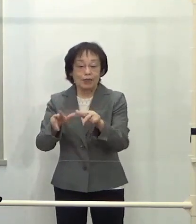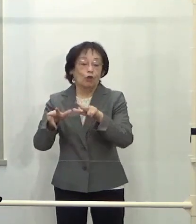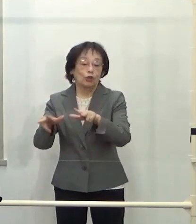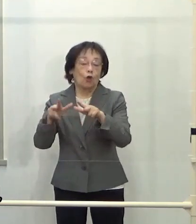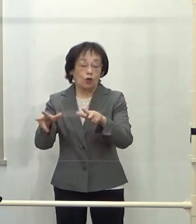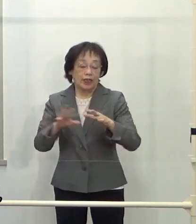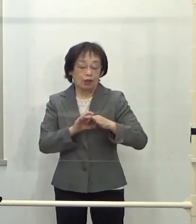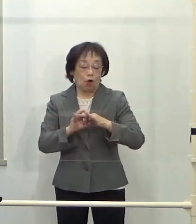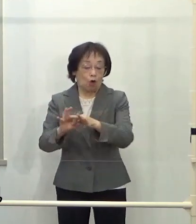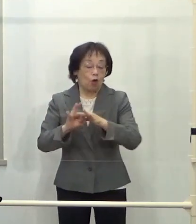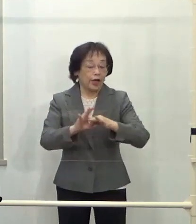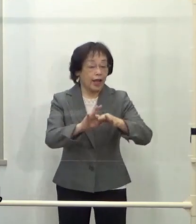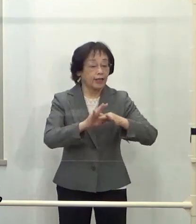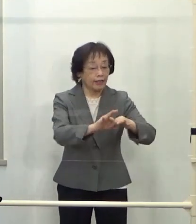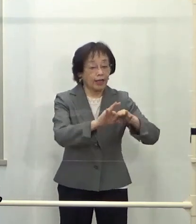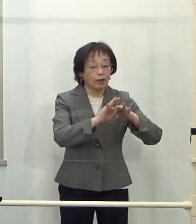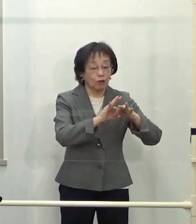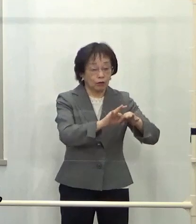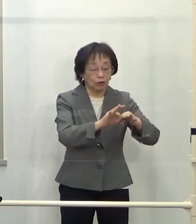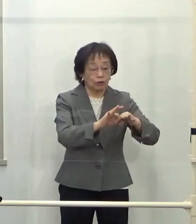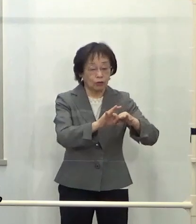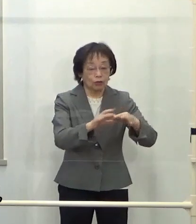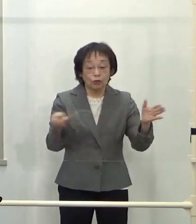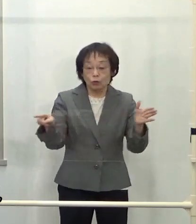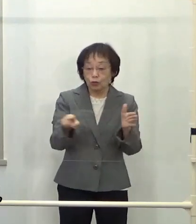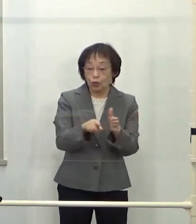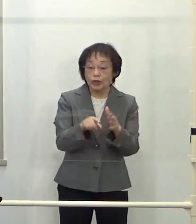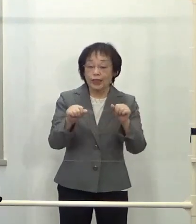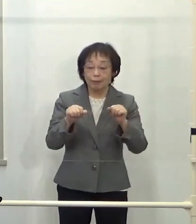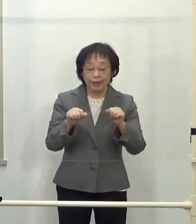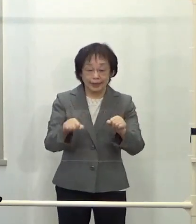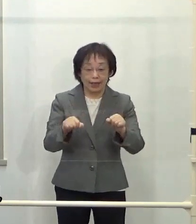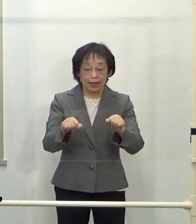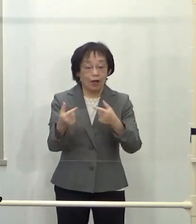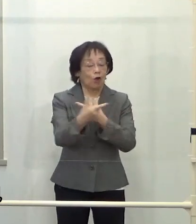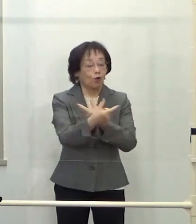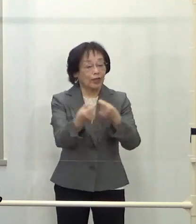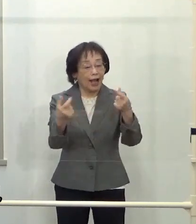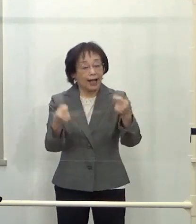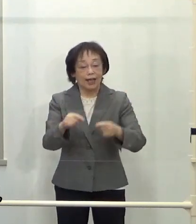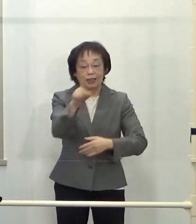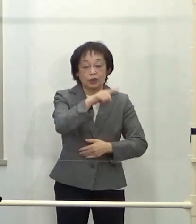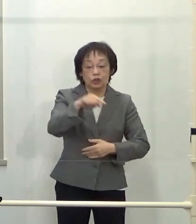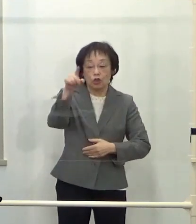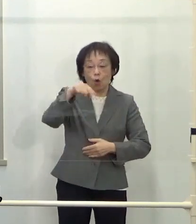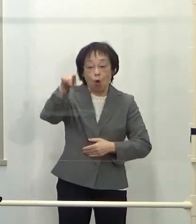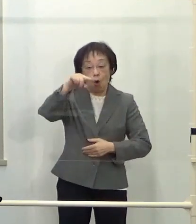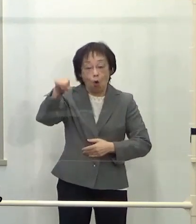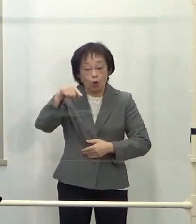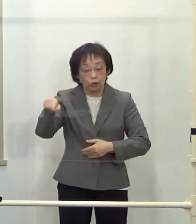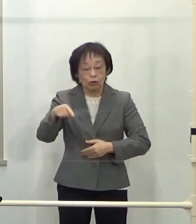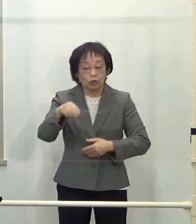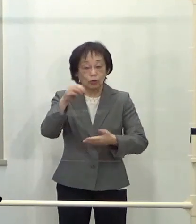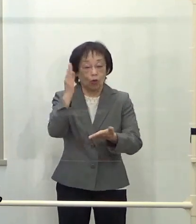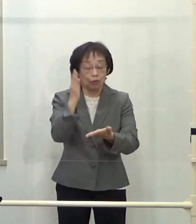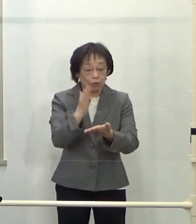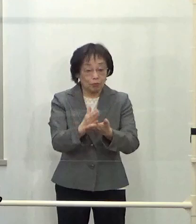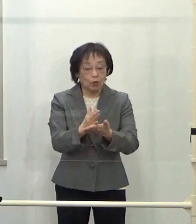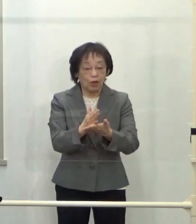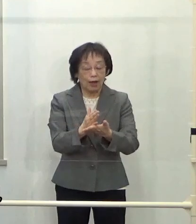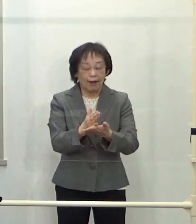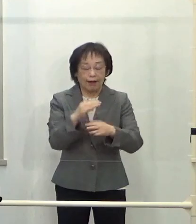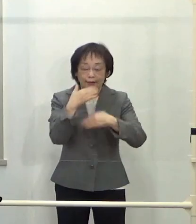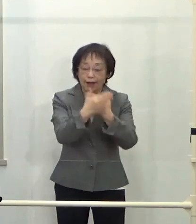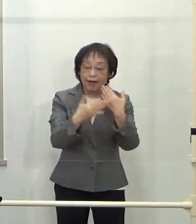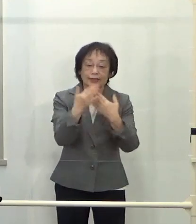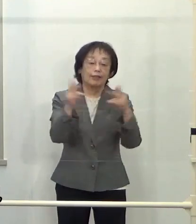携を交流してきた経緯がありまして、お互いに脱炭素への取り組みが大事だという認識を高めてまいり